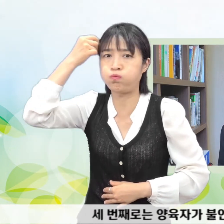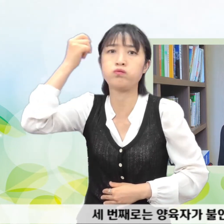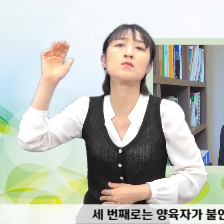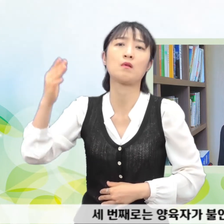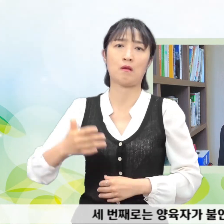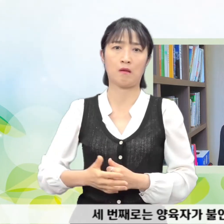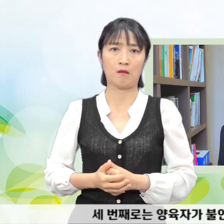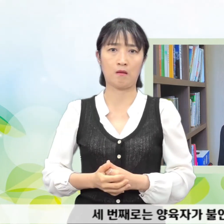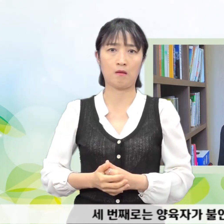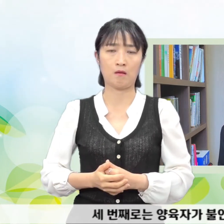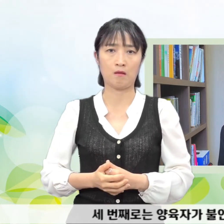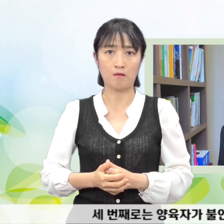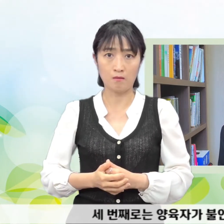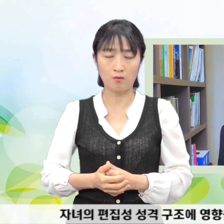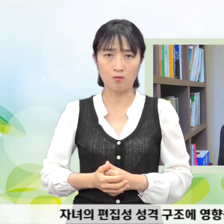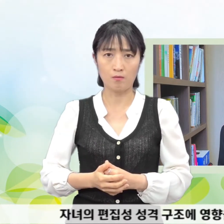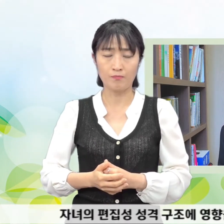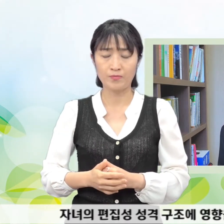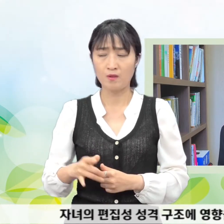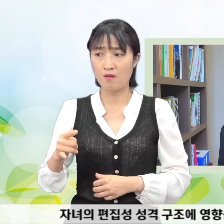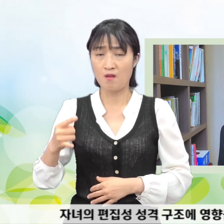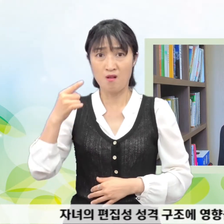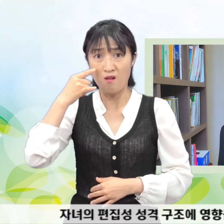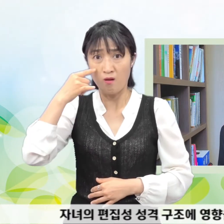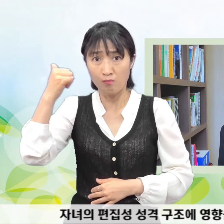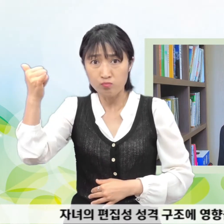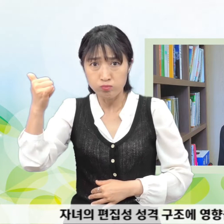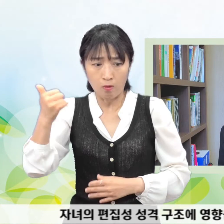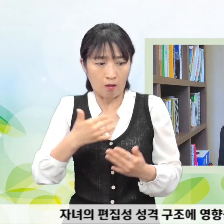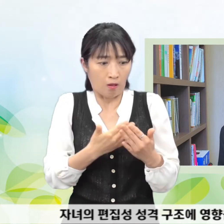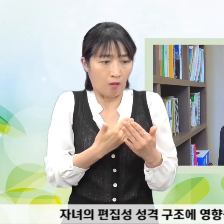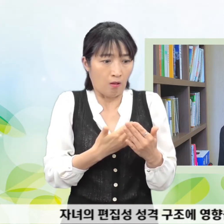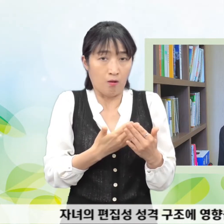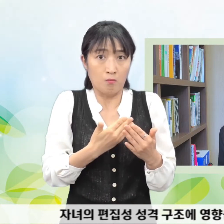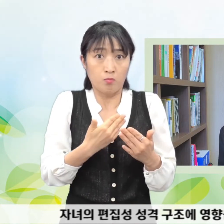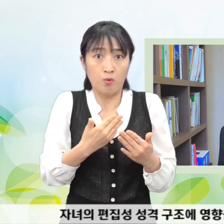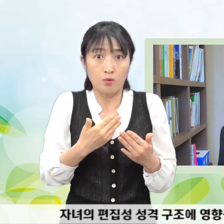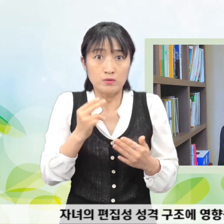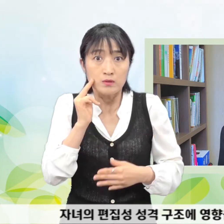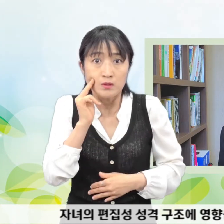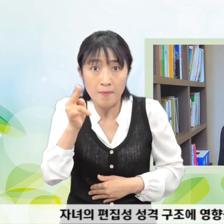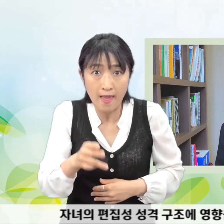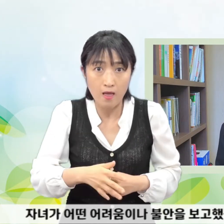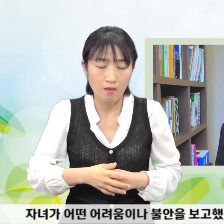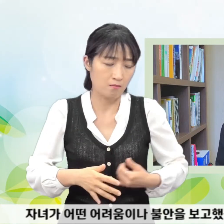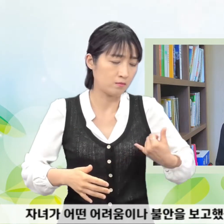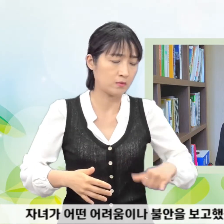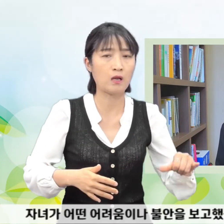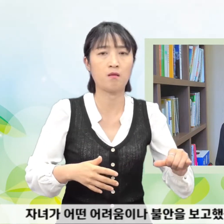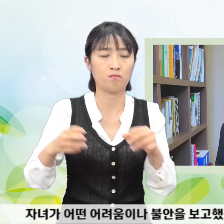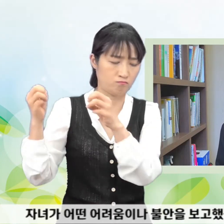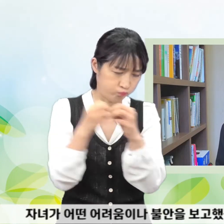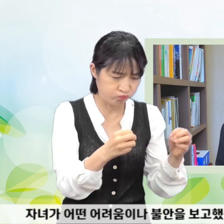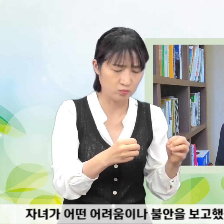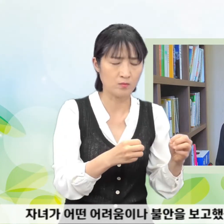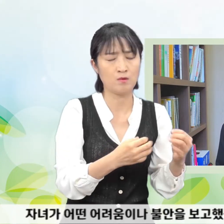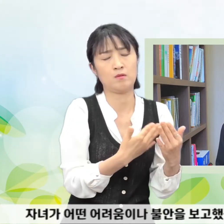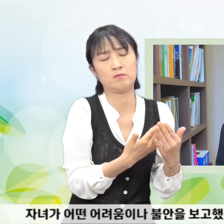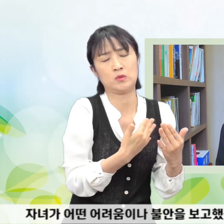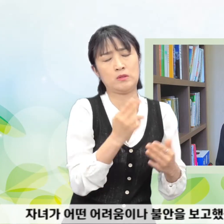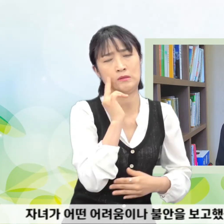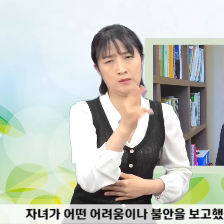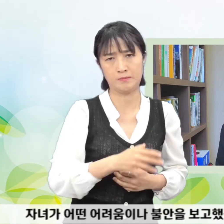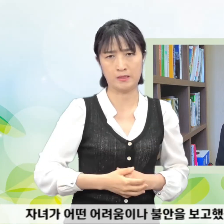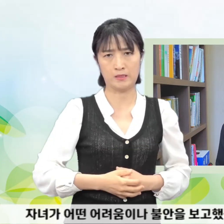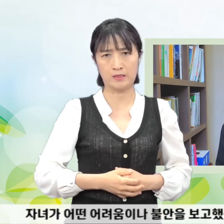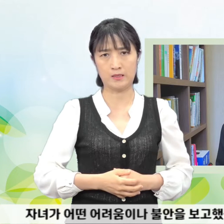양육자가 굉장히 불안이 높은 경우도 자녀의 편집성 성격 구조에 영향을 줄 수가 있는데요. 자녀가 어떤 어려움이나